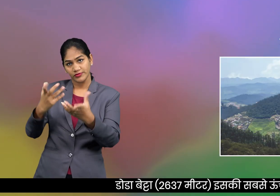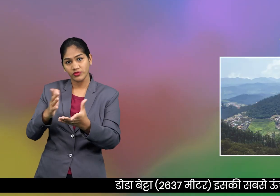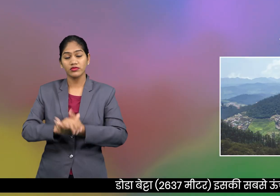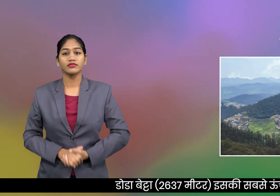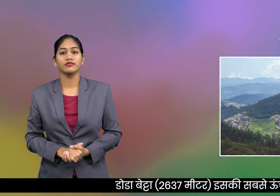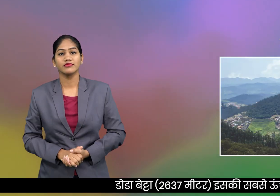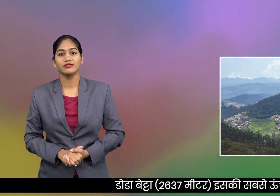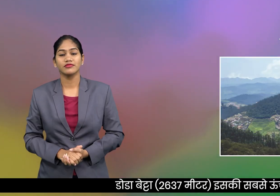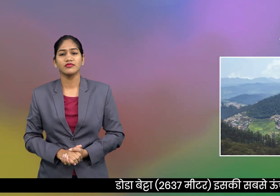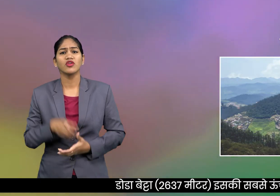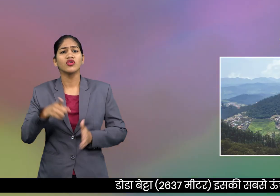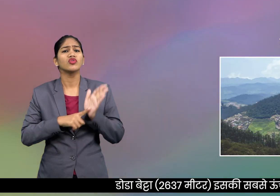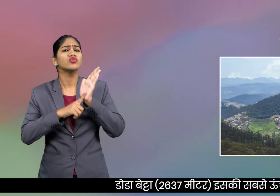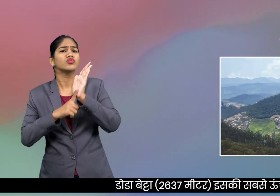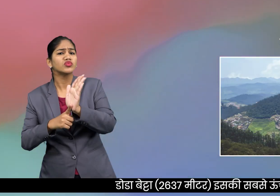डोंडा बेट्टा